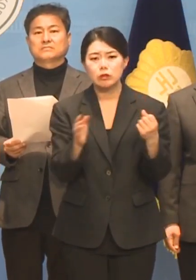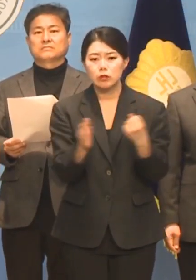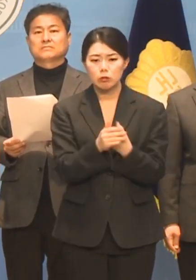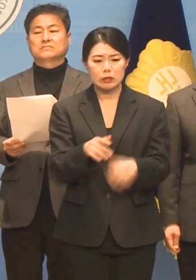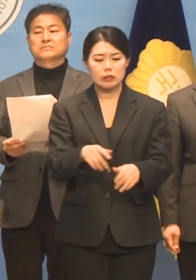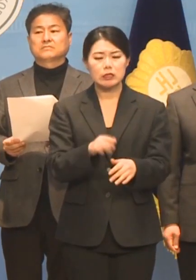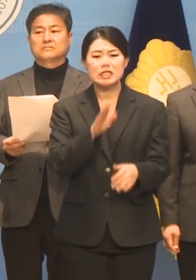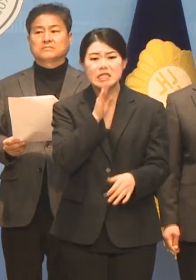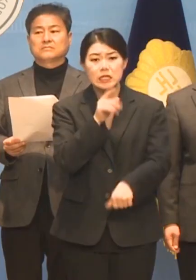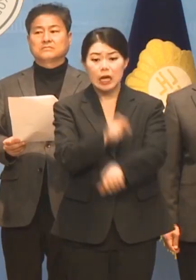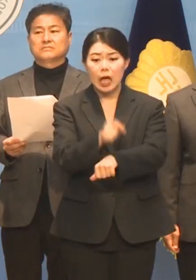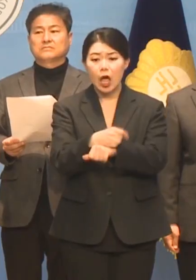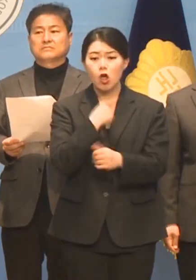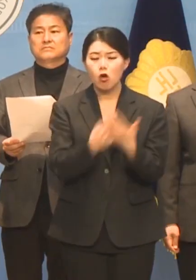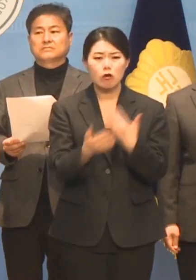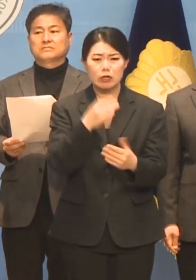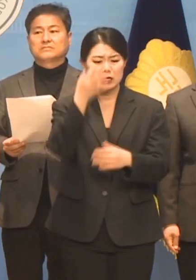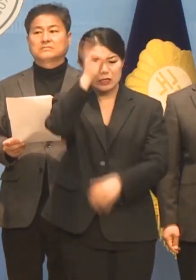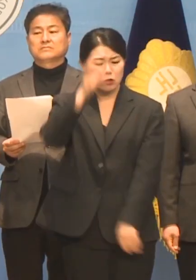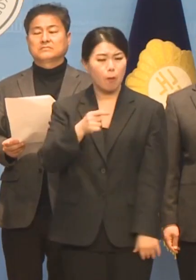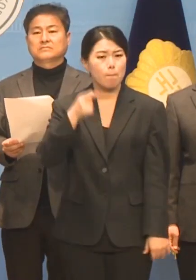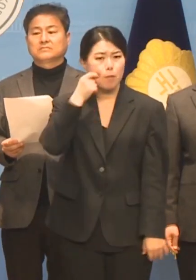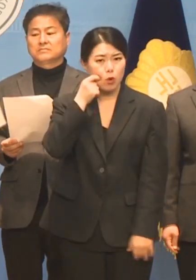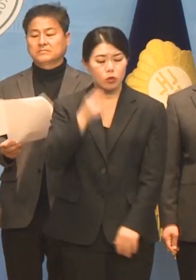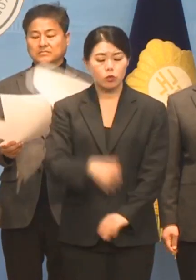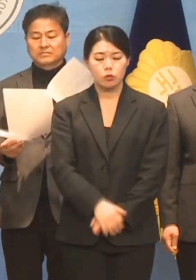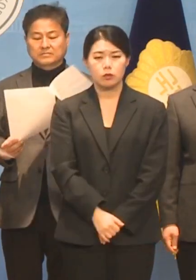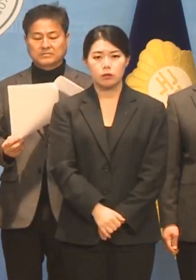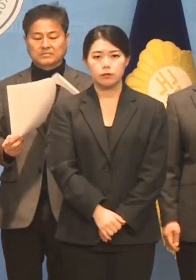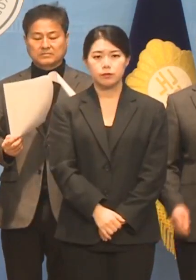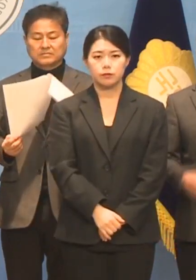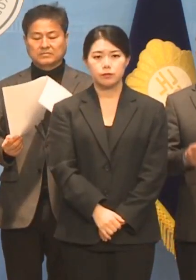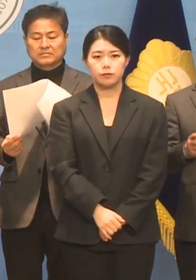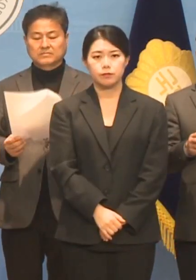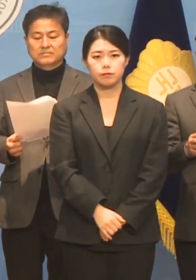실무 경력으로 인정받지 못하는 것이 일반적입니다.